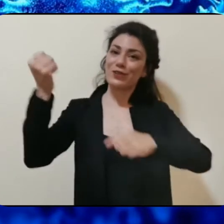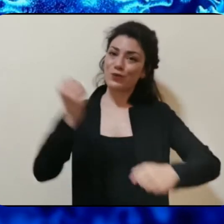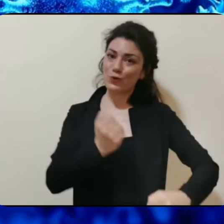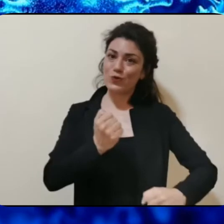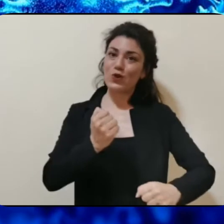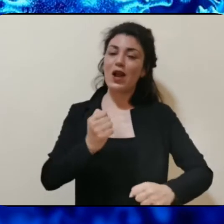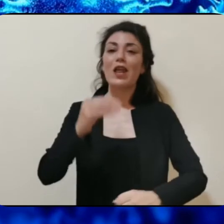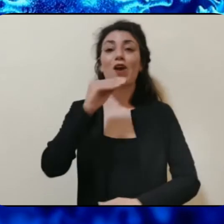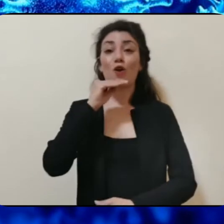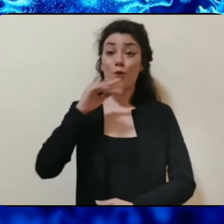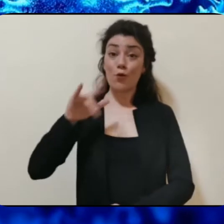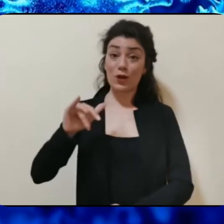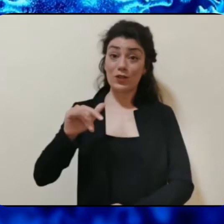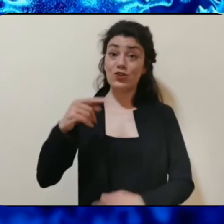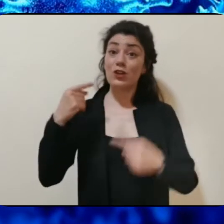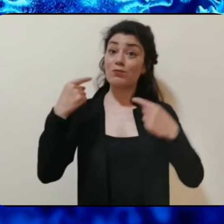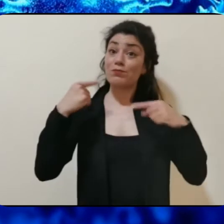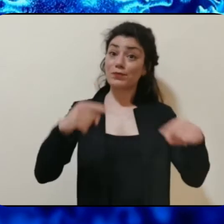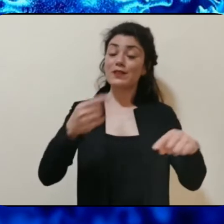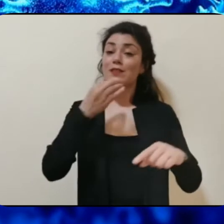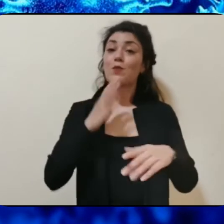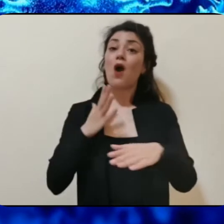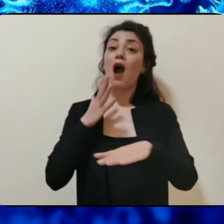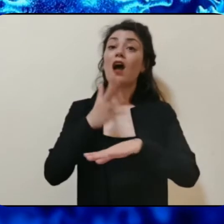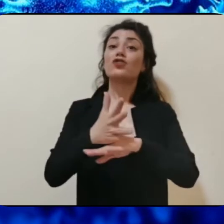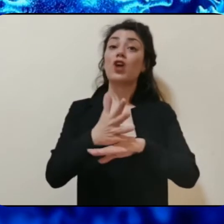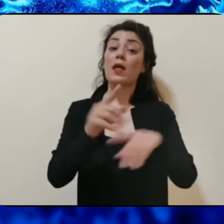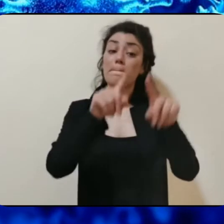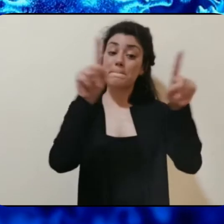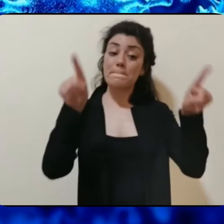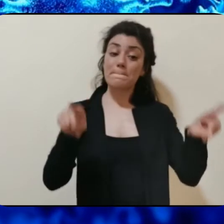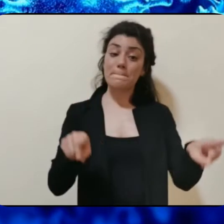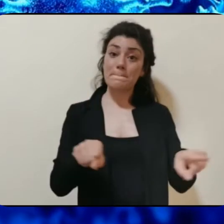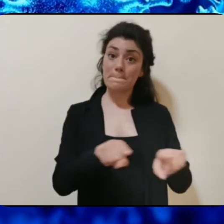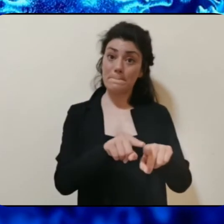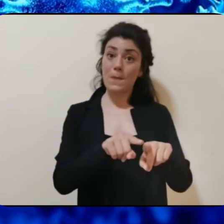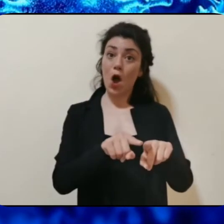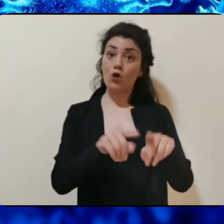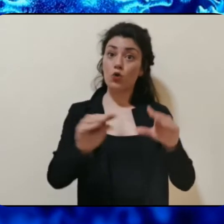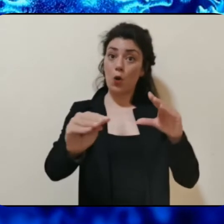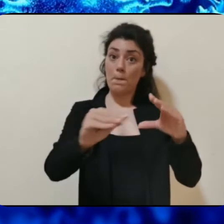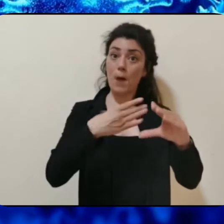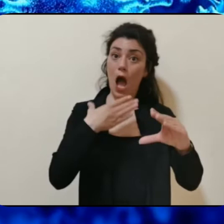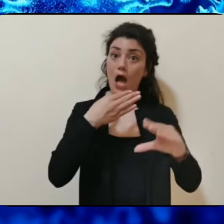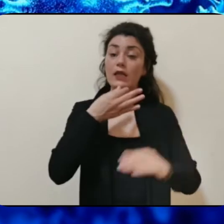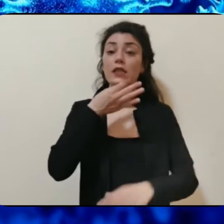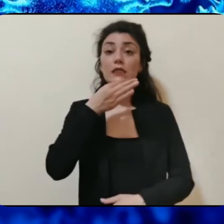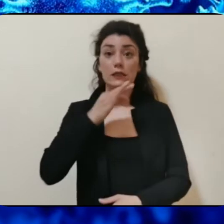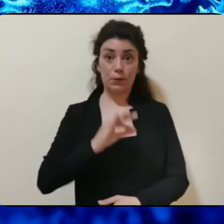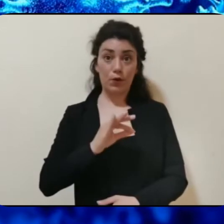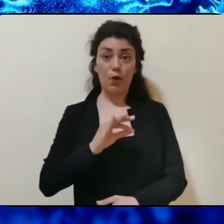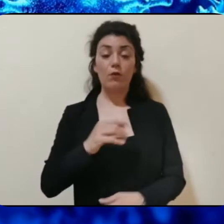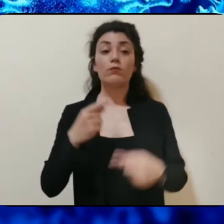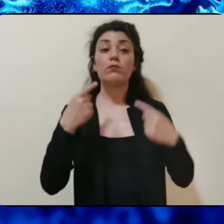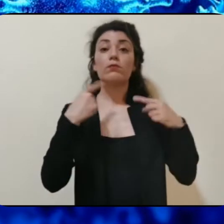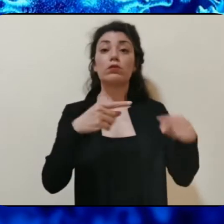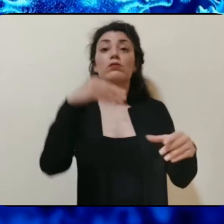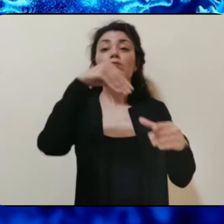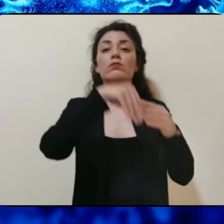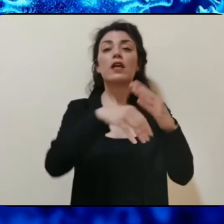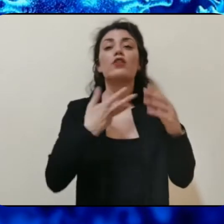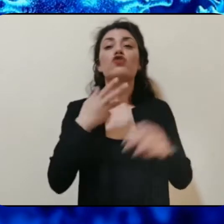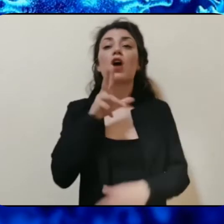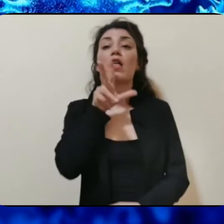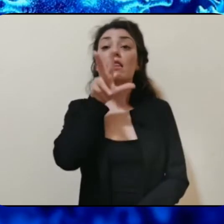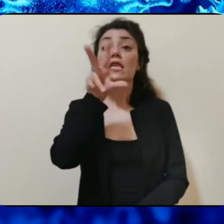sito istituzionale del comune, si può presentare questo modello di istanza,